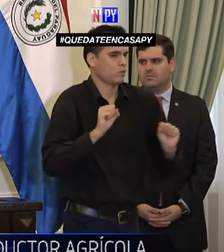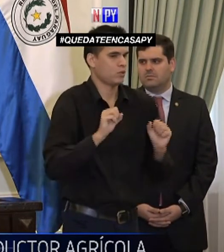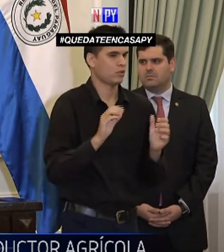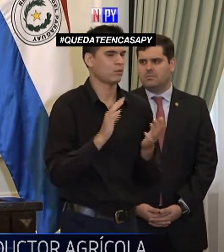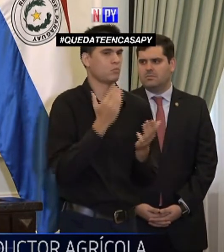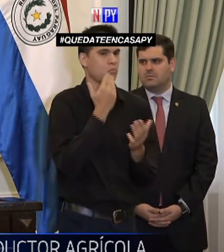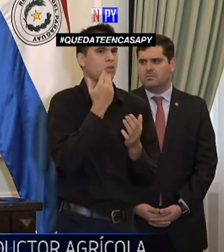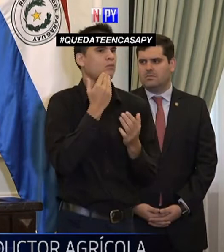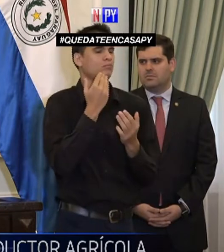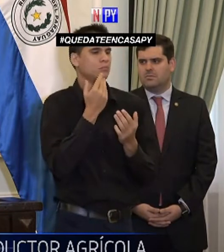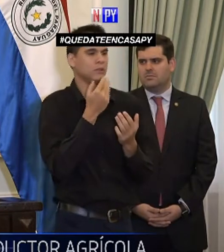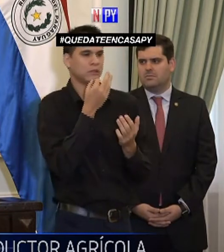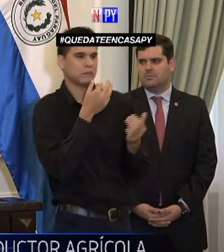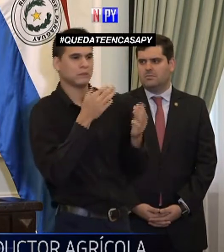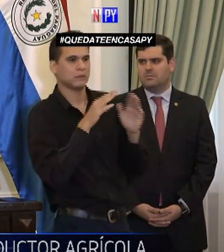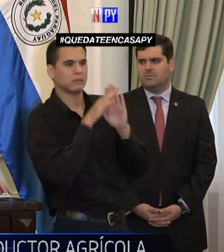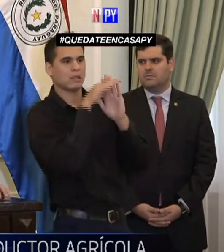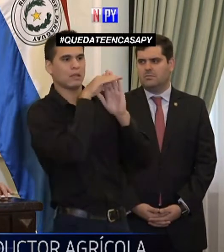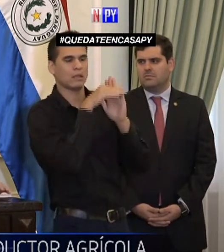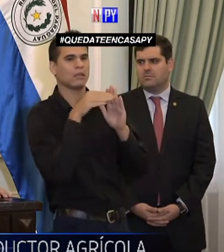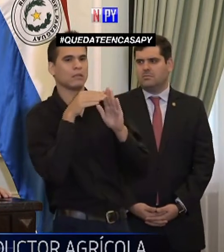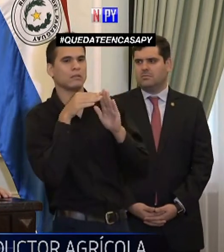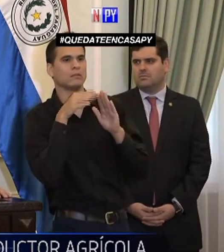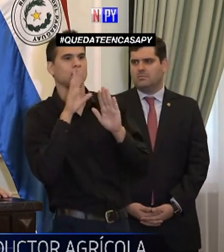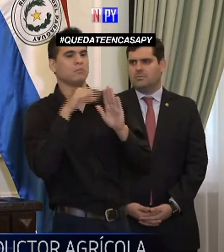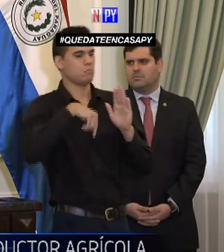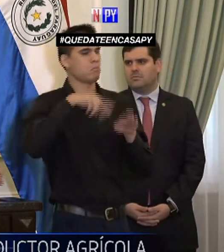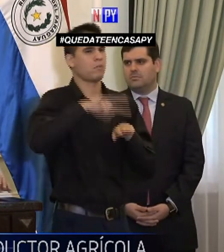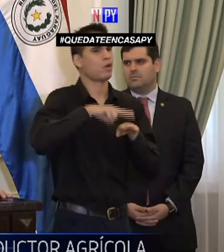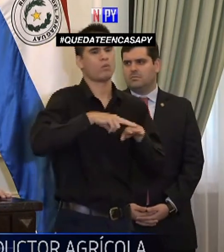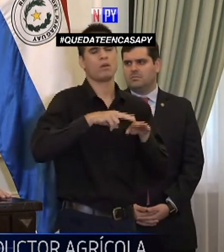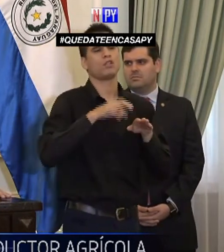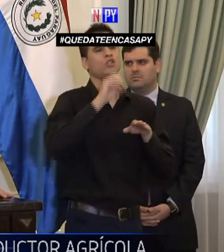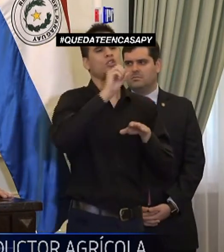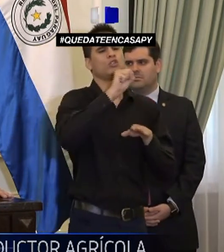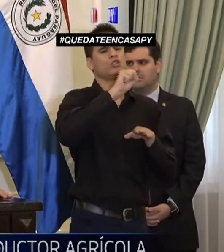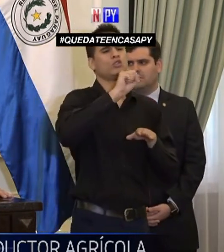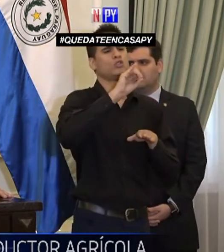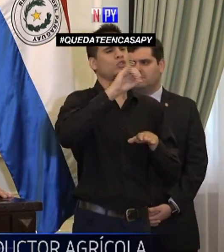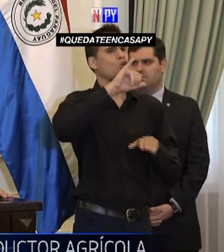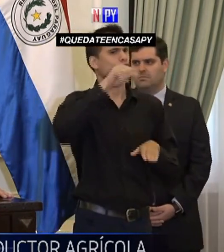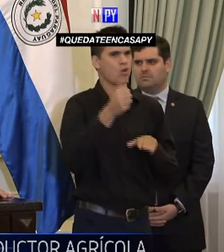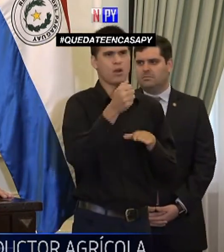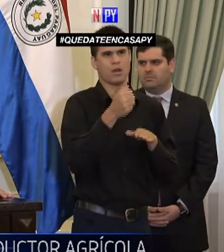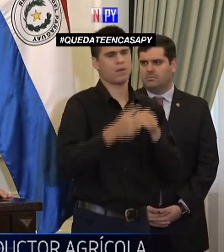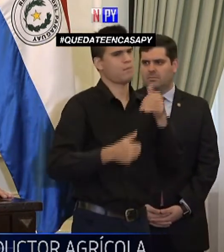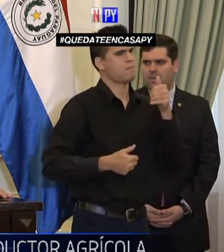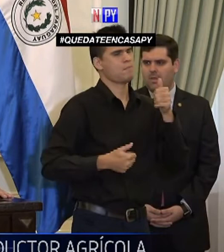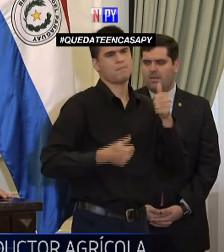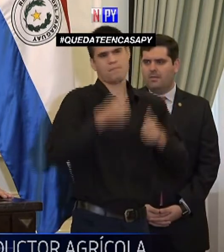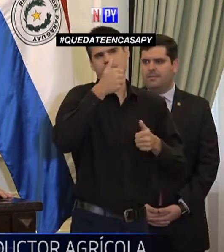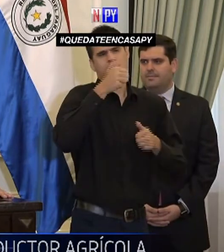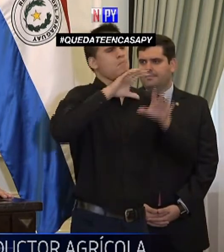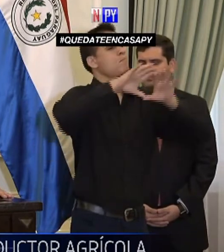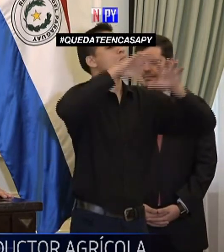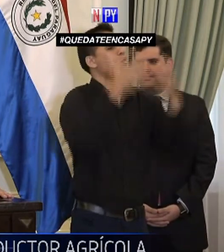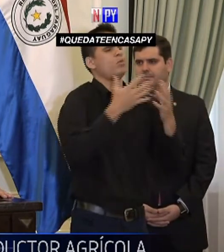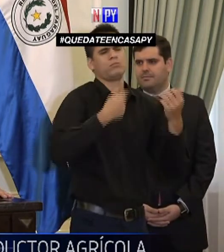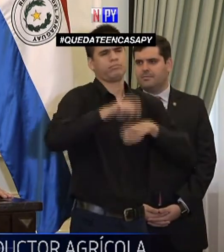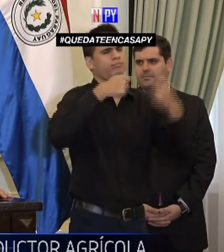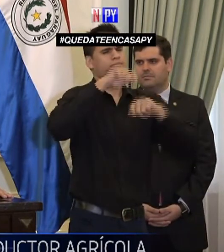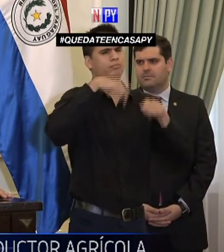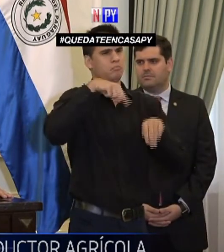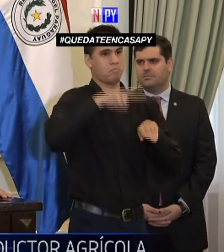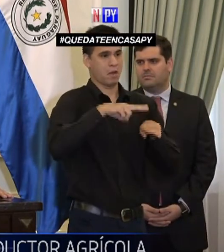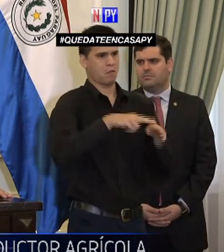Sí, somos uno de los mayores exportadores de soja en el mundo, ¿verdad? O sea, sacarle a un jugador como Paraguay no es un tema que se pueda hacer el día de la mañana.